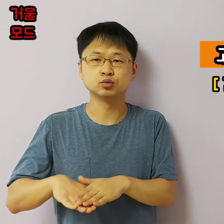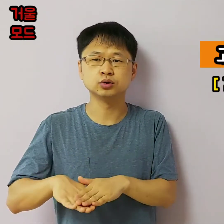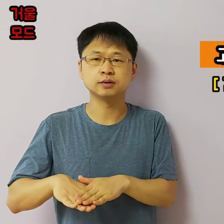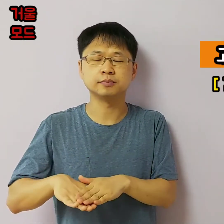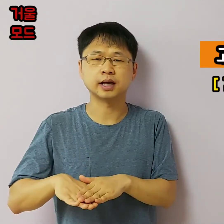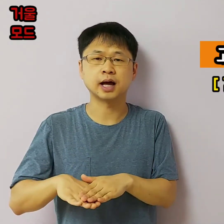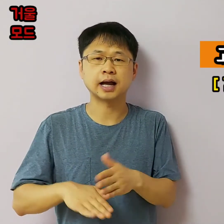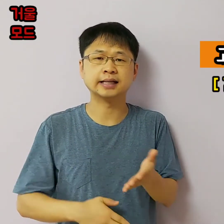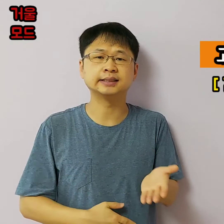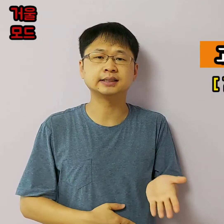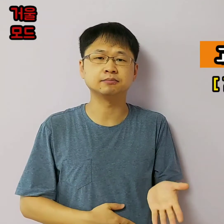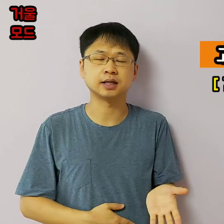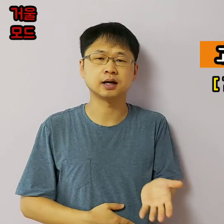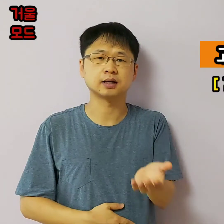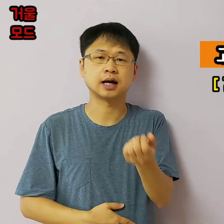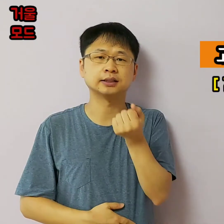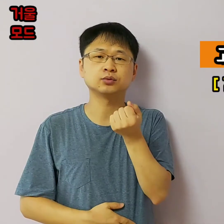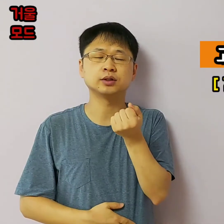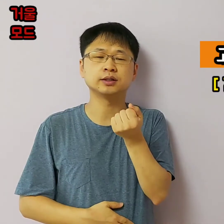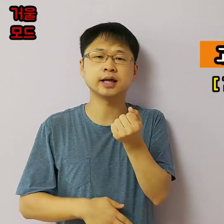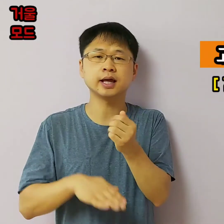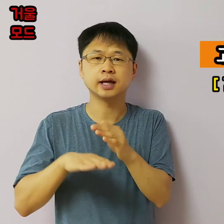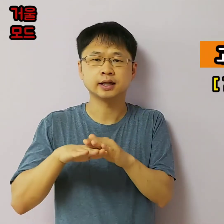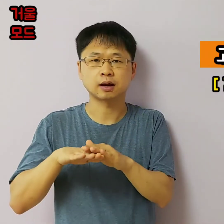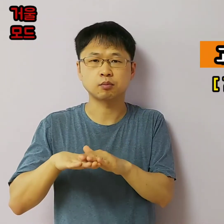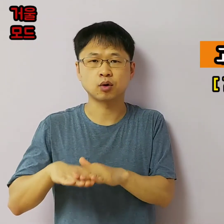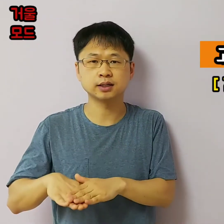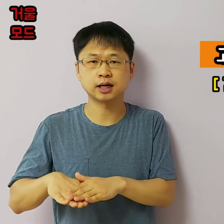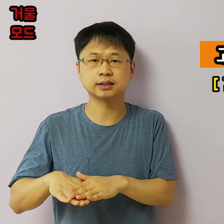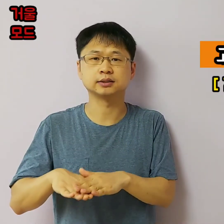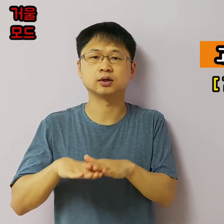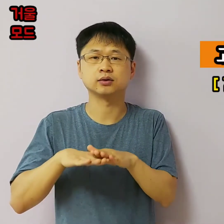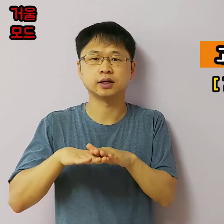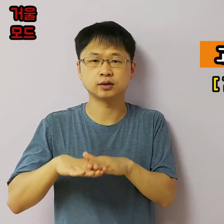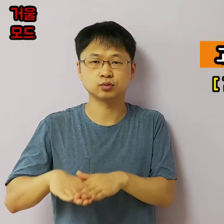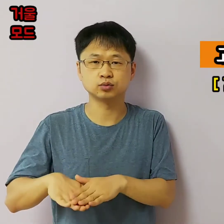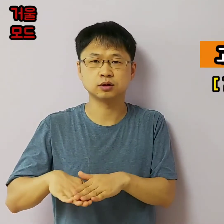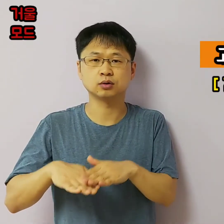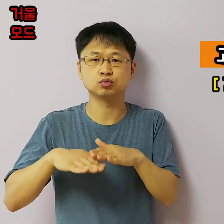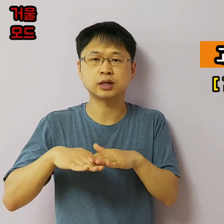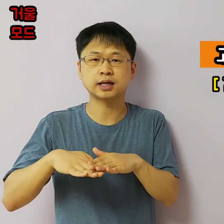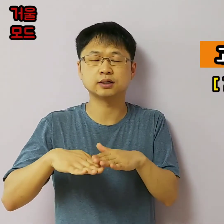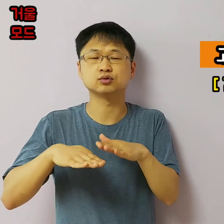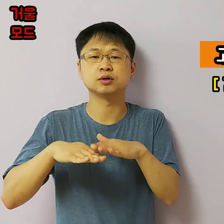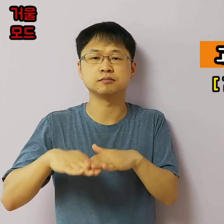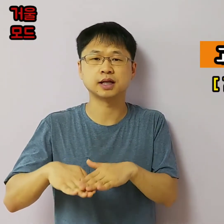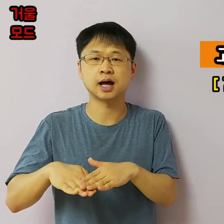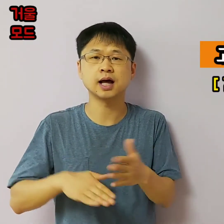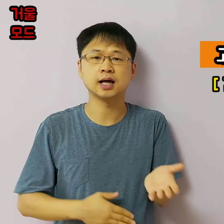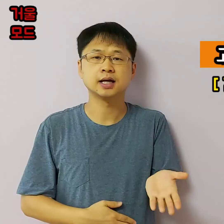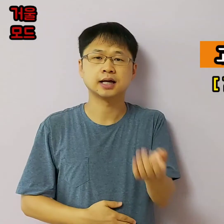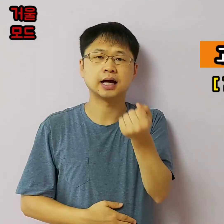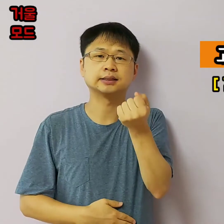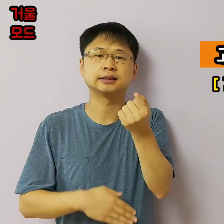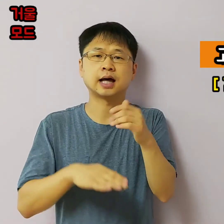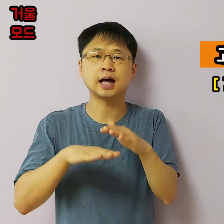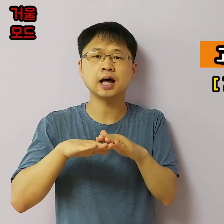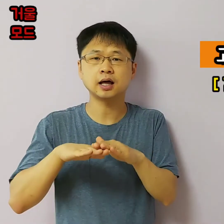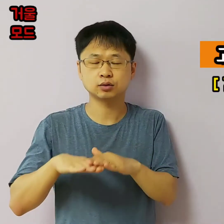내려두는 겁니다. 간직입니다. 가지고 있는데 보관을 하는 거죠. 내려두는 거, 두다라는 수어입니다. 가지다,